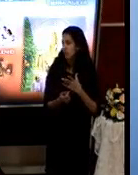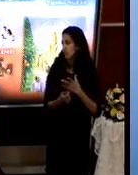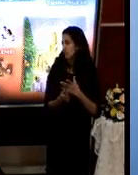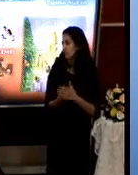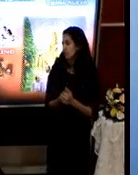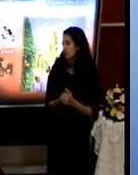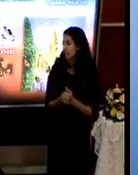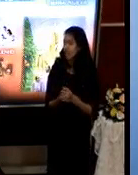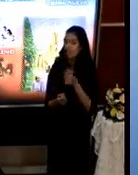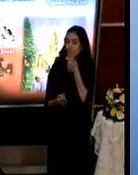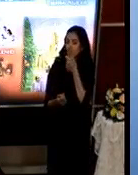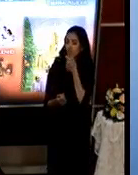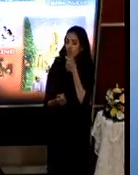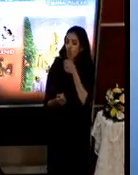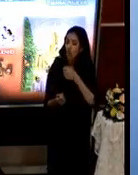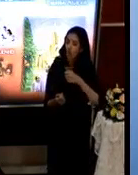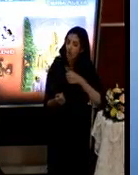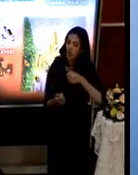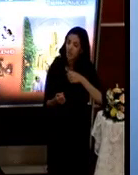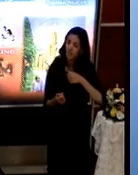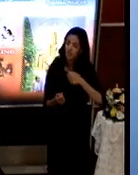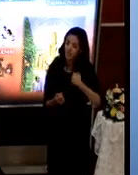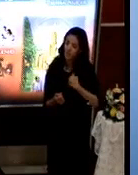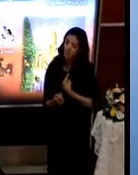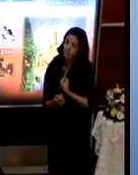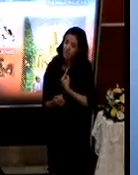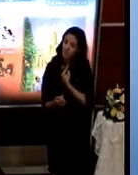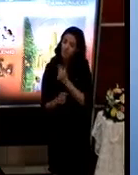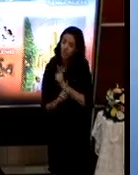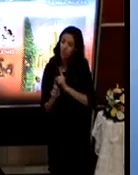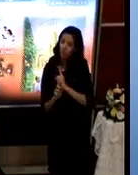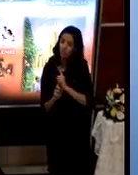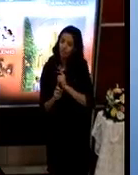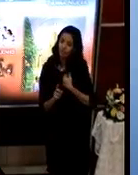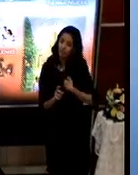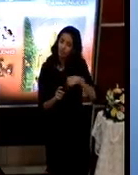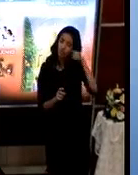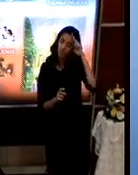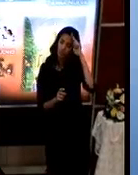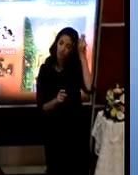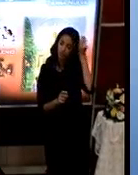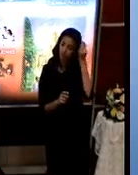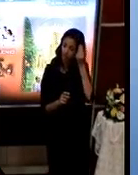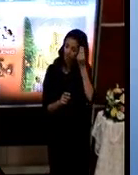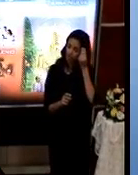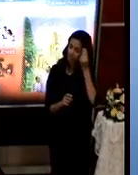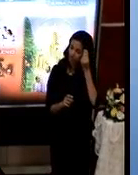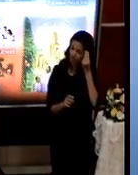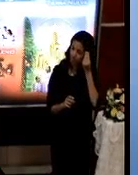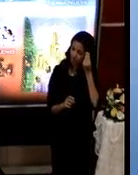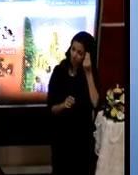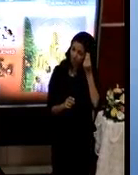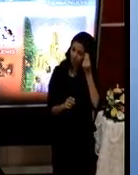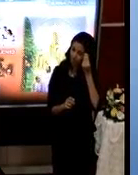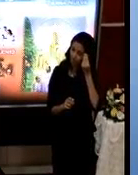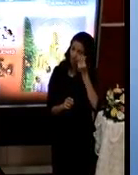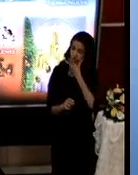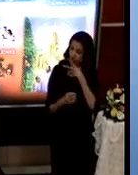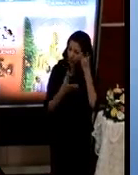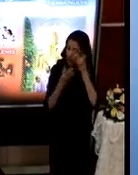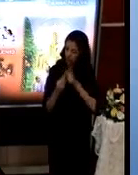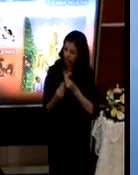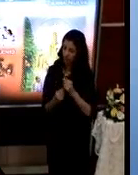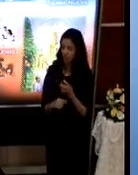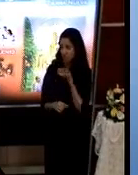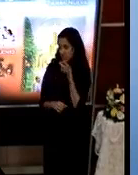si retiras. Interesante la expresión, tu pie. ¿Qué estuvo acostumbrado a hacer nuestros